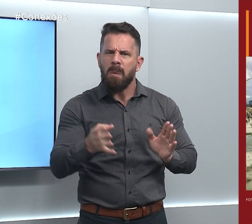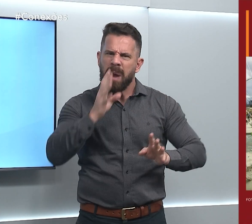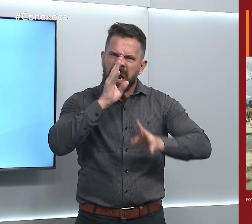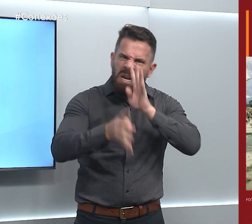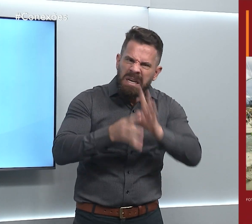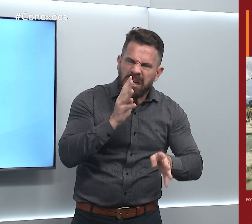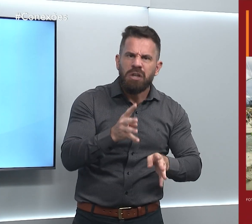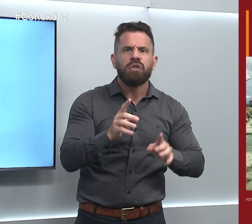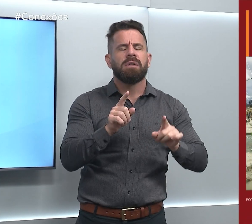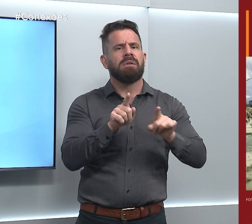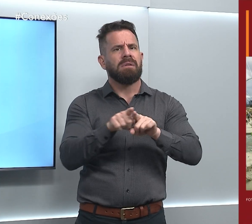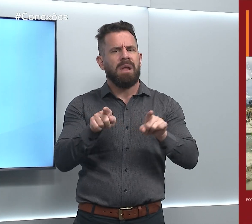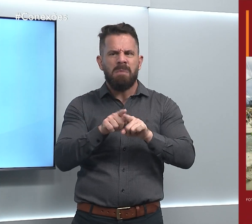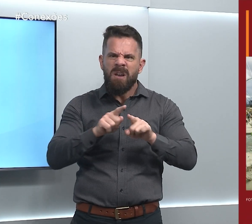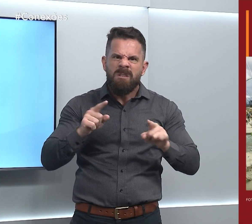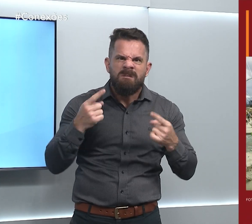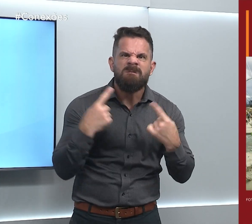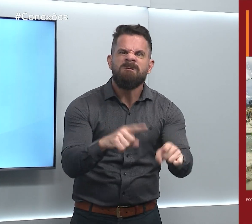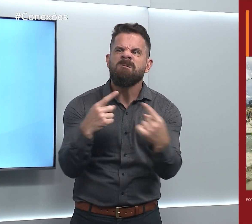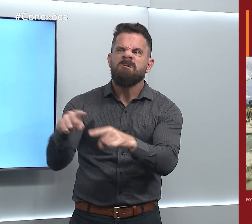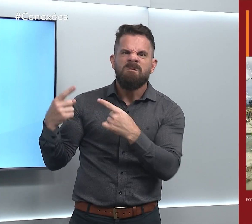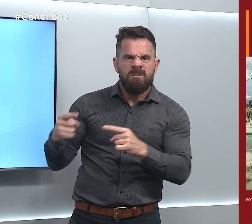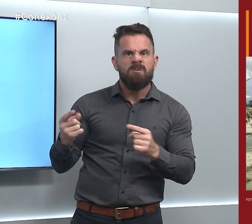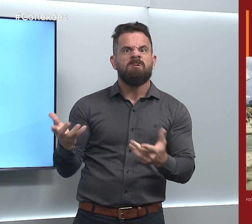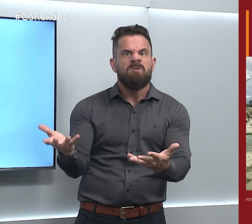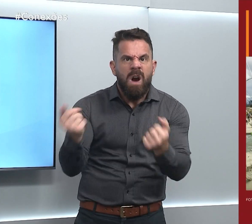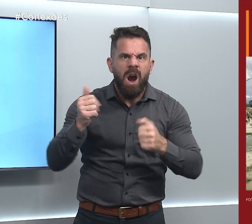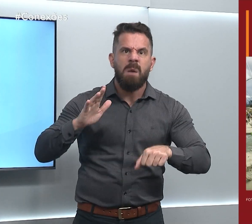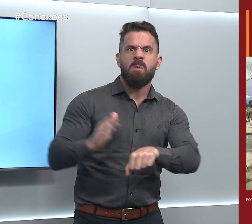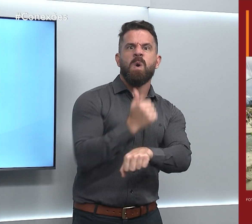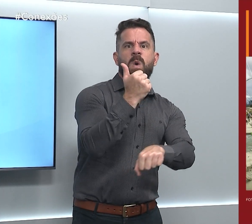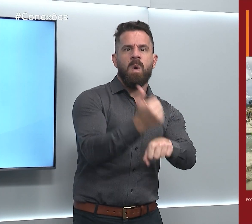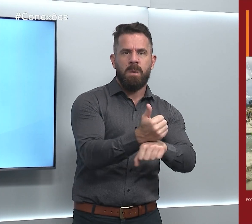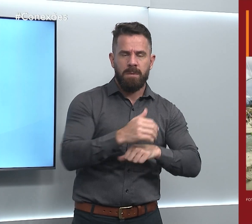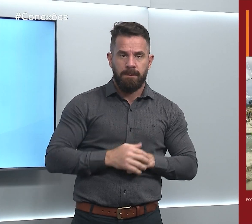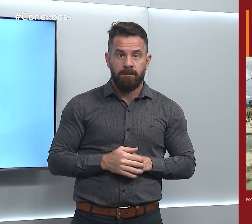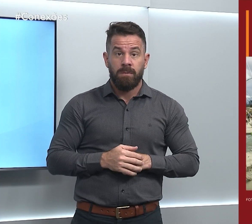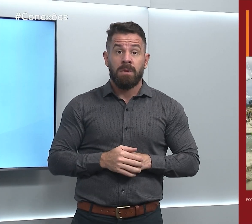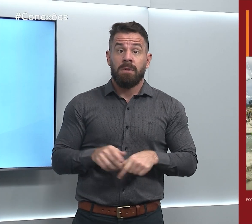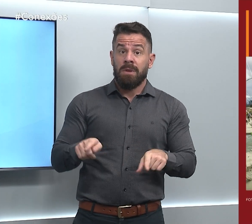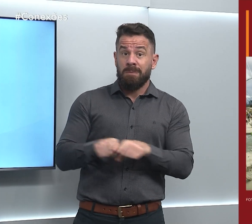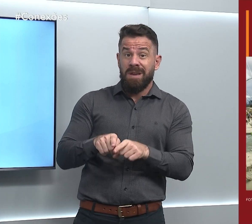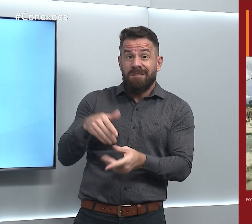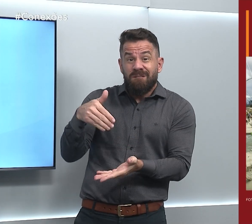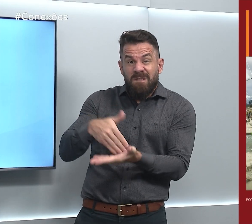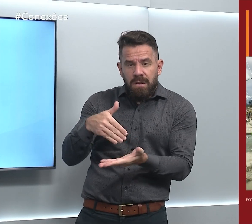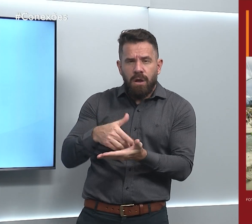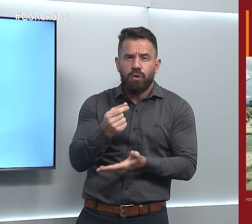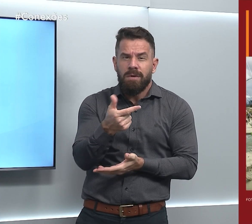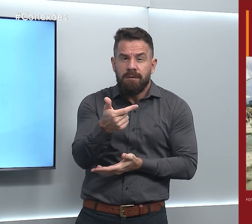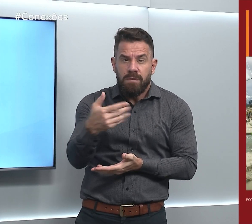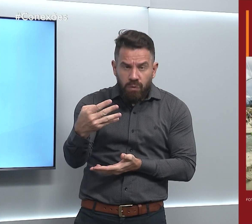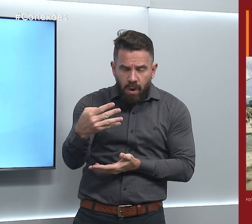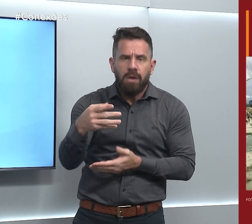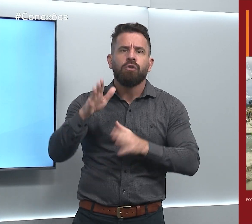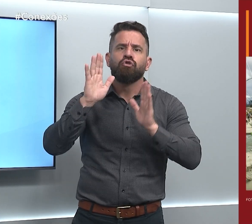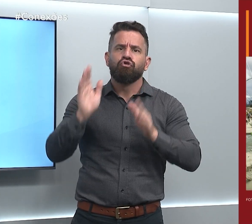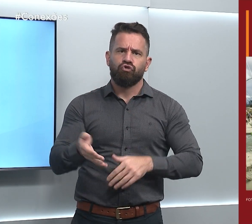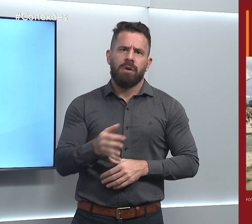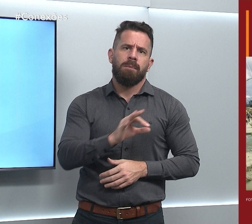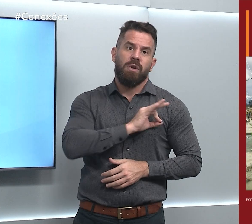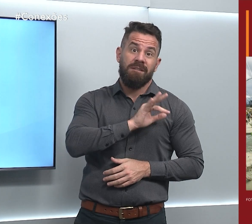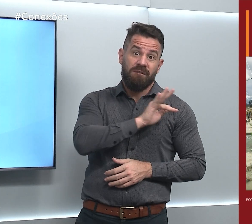à disciplina. Bom, também no final de 2024, alguns desses militares foram indiciados pela Polícia Federal